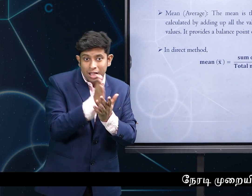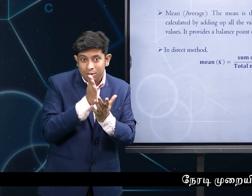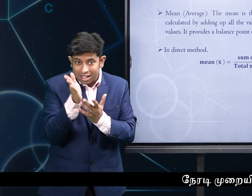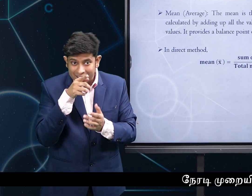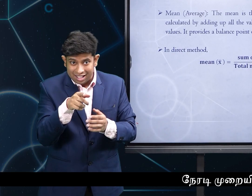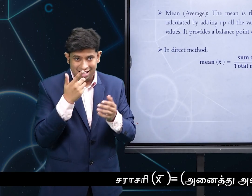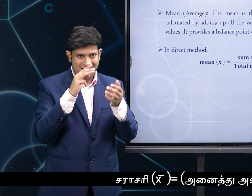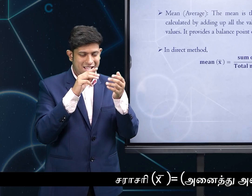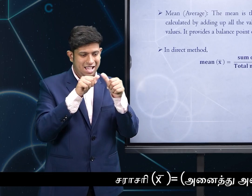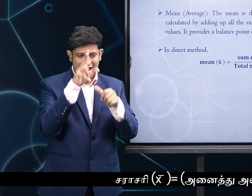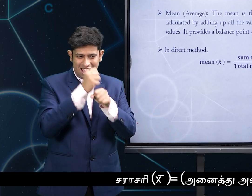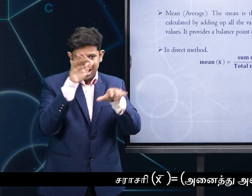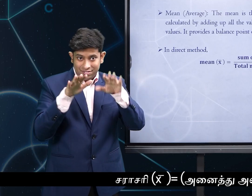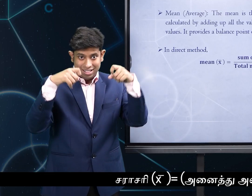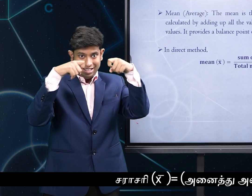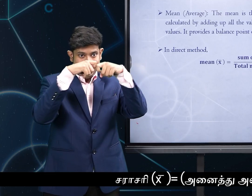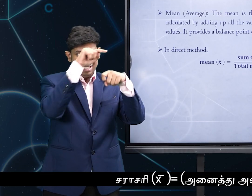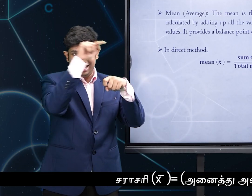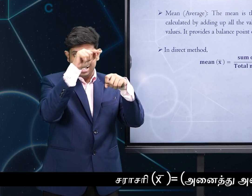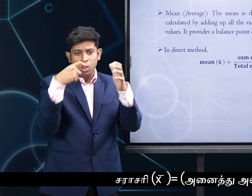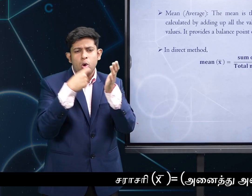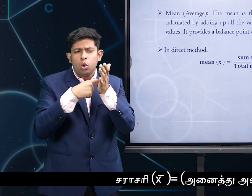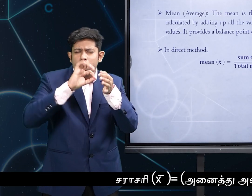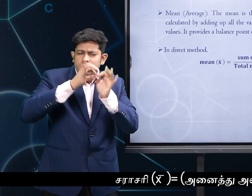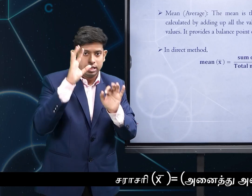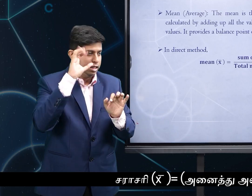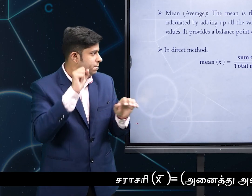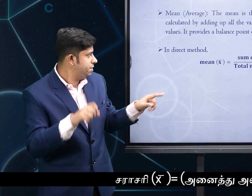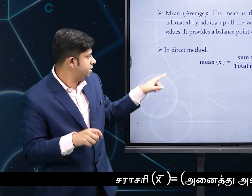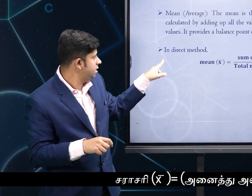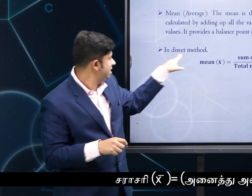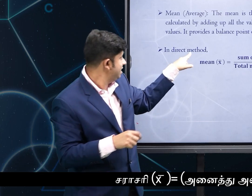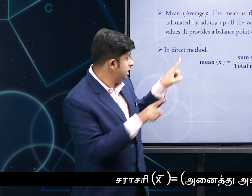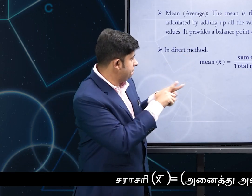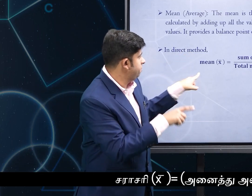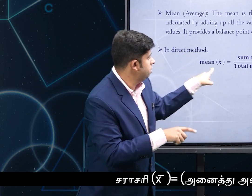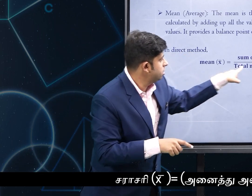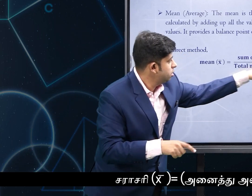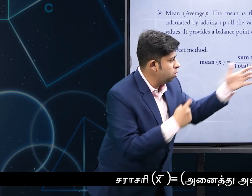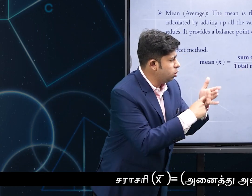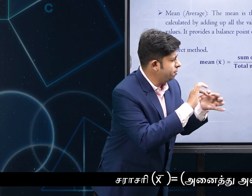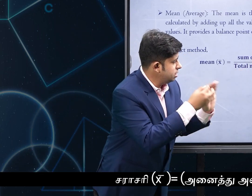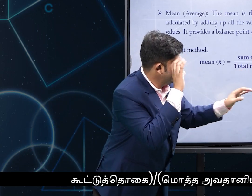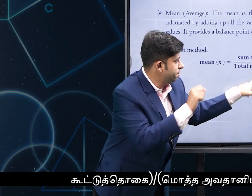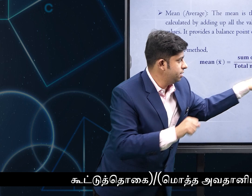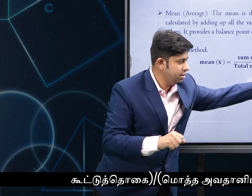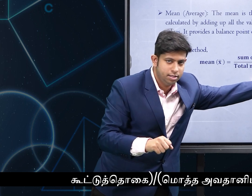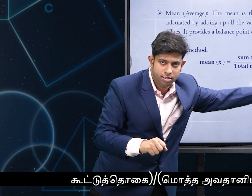நேரடி முறையில் சராசரி அடைப்புக்குறிக்குள் எக்ஸ் பார் ஈடு அடைப்புக்குறிக்குள் அனைத்து அவதானிப்புகளின் கூட்டுத்தொகை